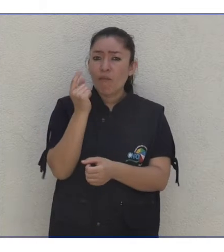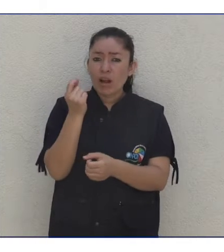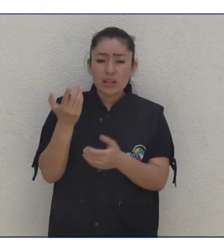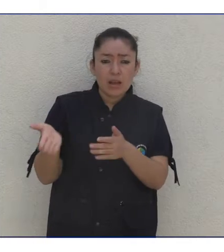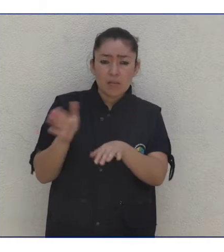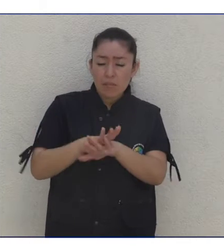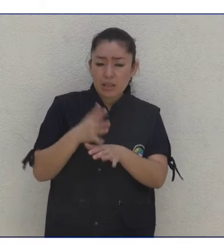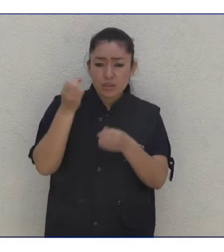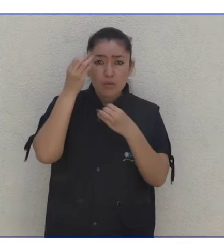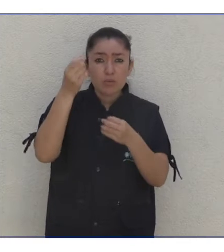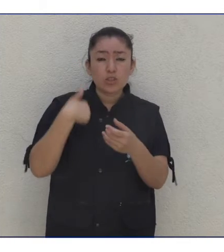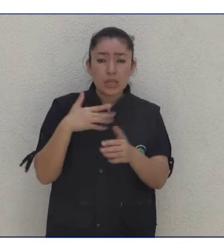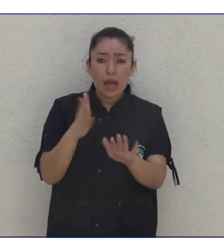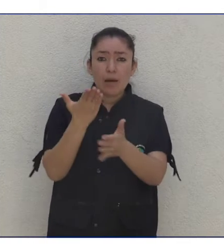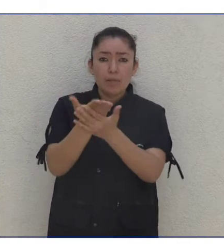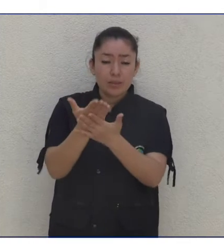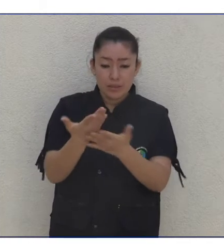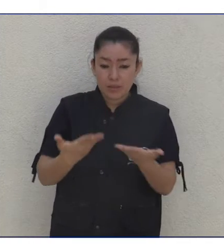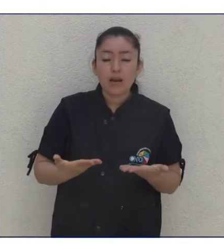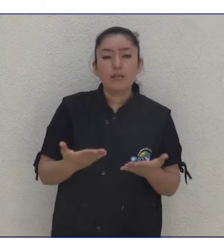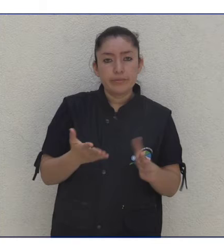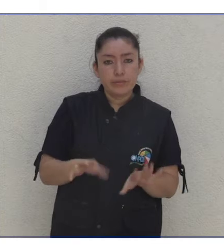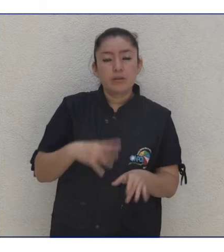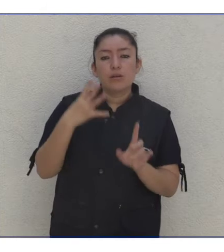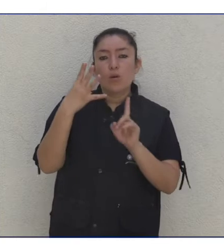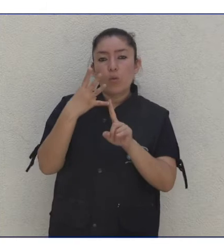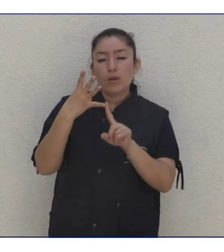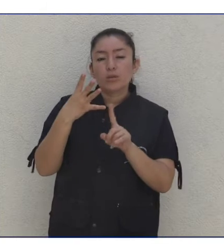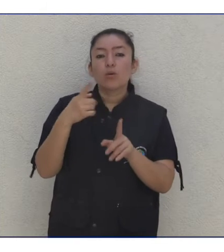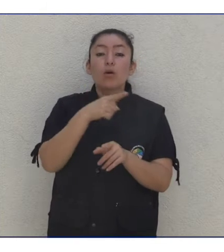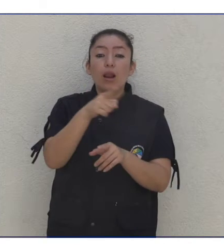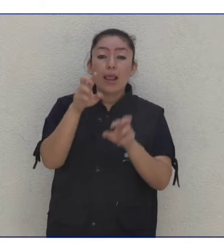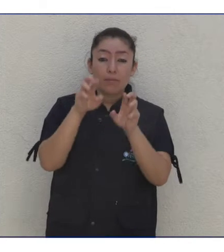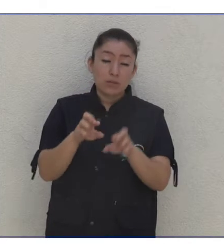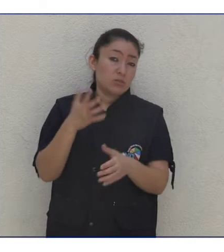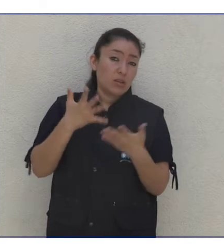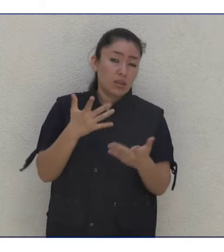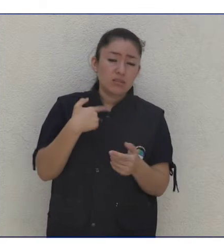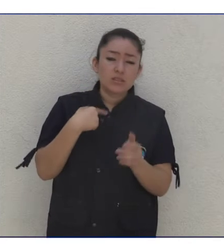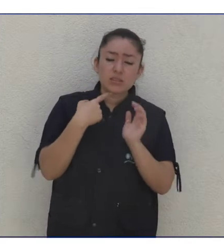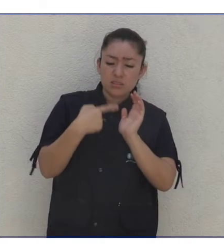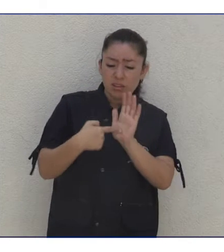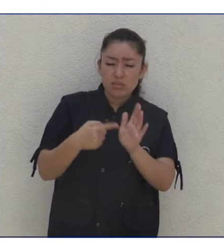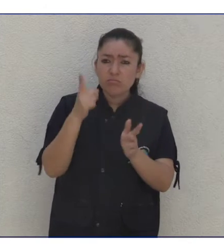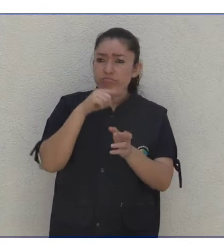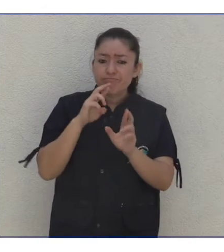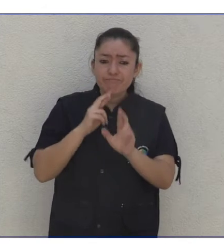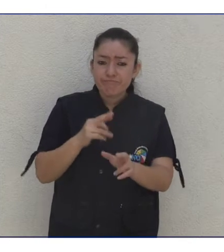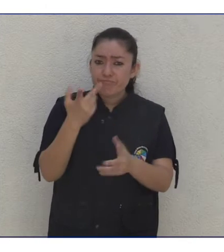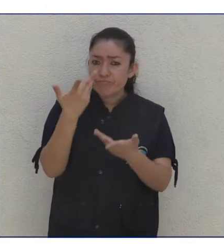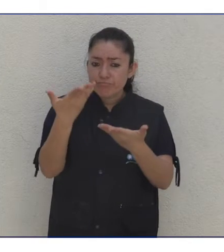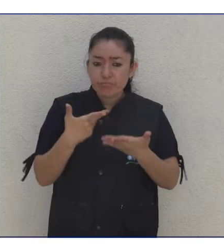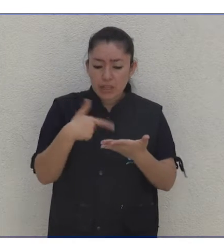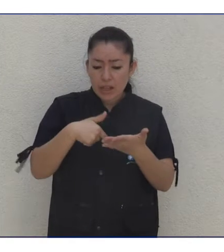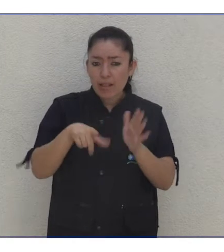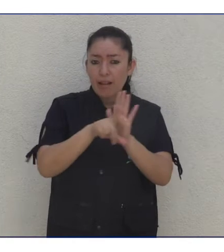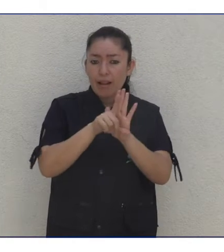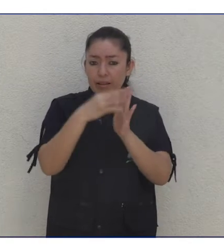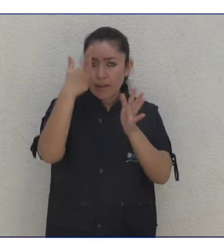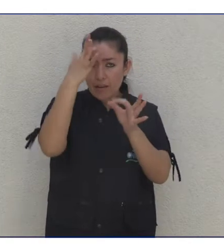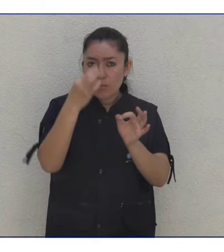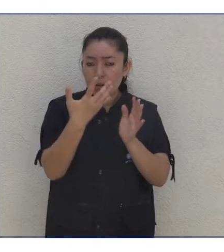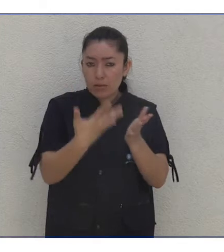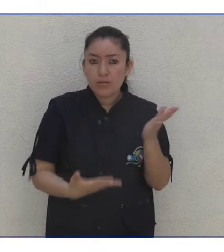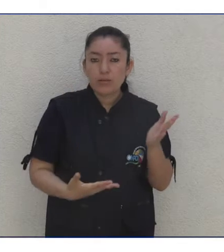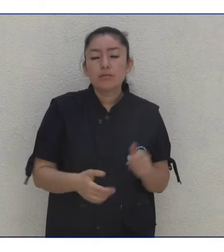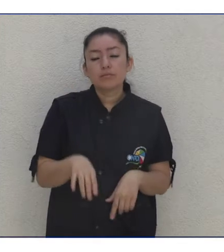la información requerida en la solicitud. 4. En caso de falta de respuesta en los términos de la presente ley. 5.